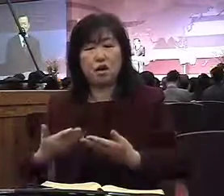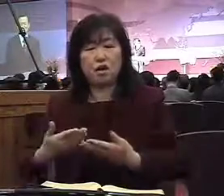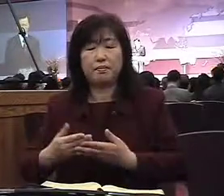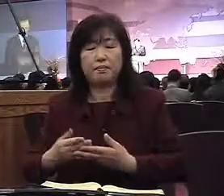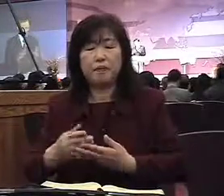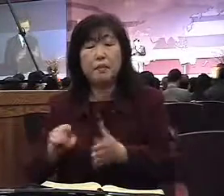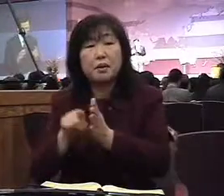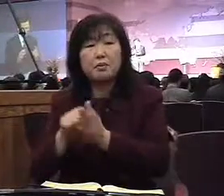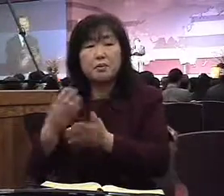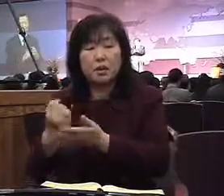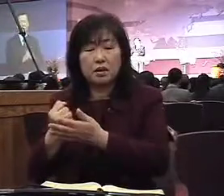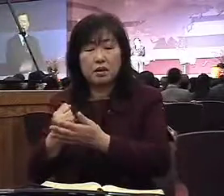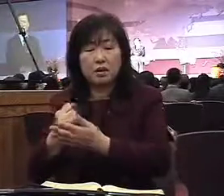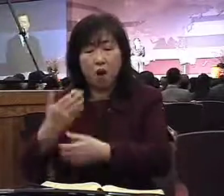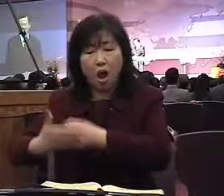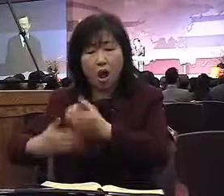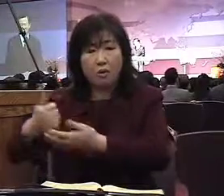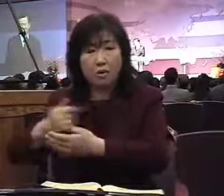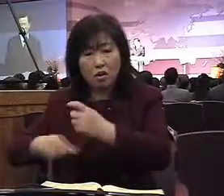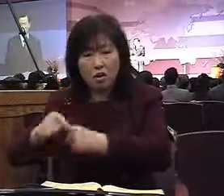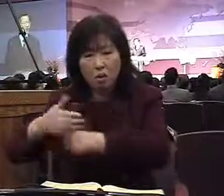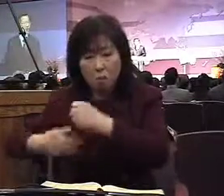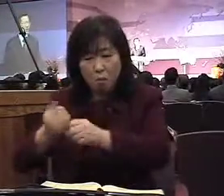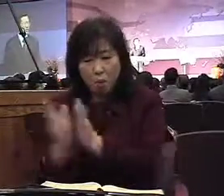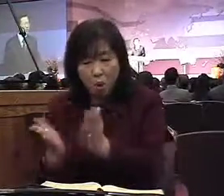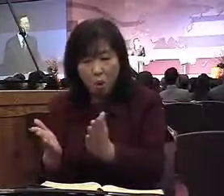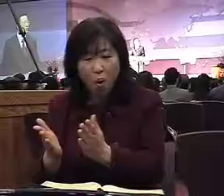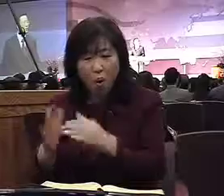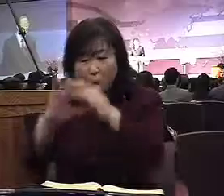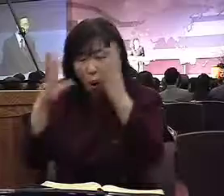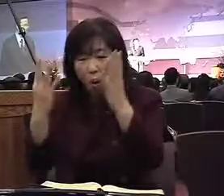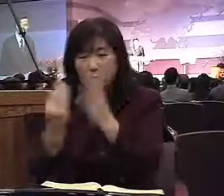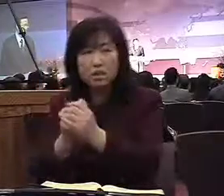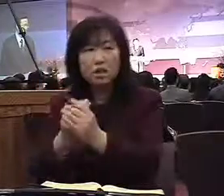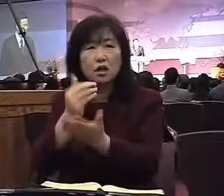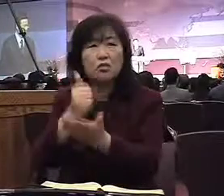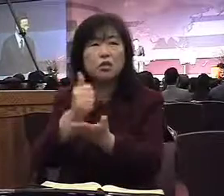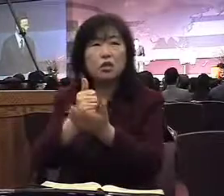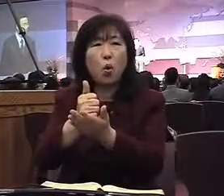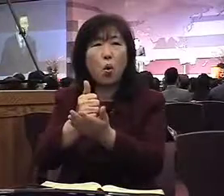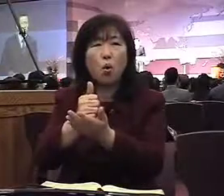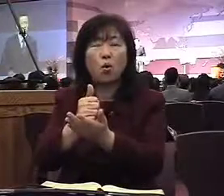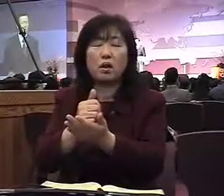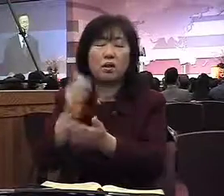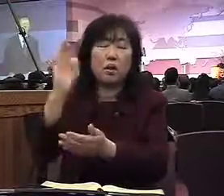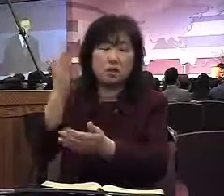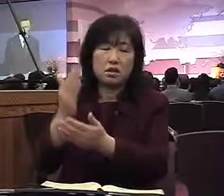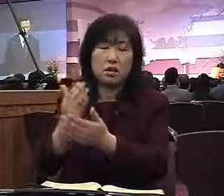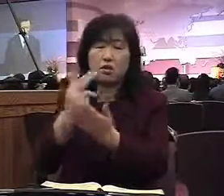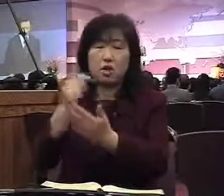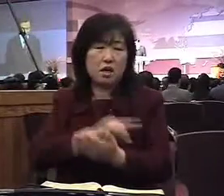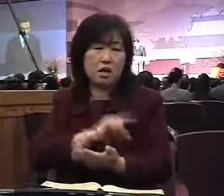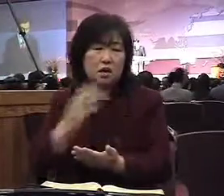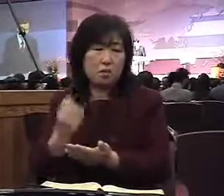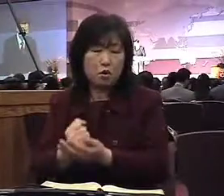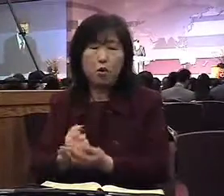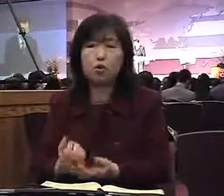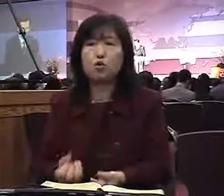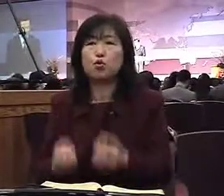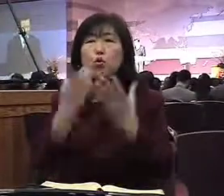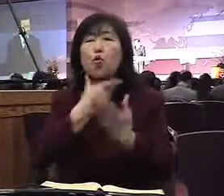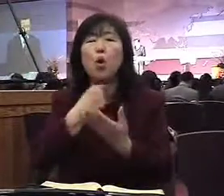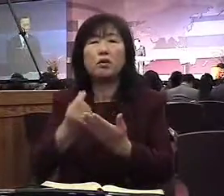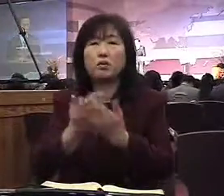가지고 하나님께서 오늘 이 본문에서 약속하신 모든 것들의 주인공들이 되시고 여러분 되시기를 주님 이름으로 축원합니다.